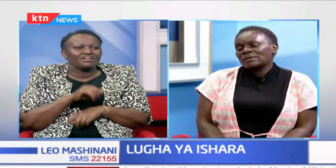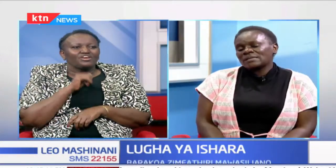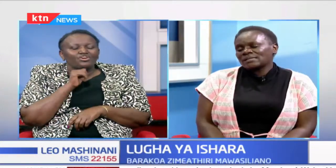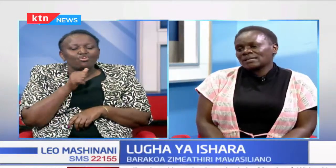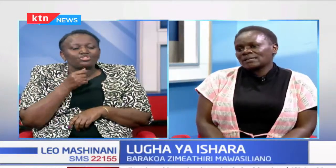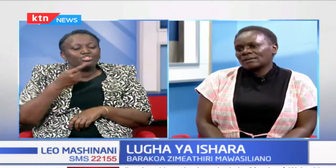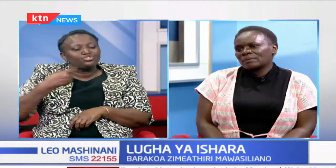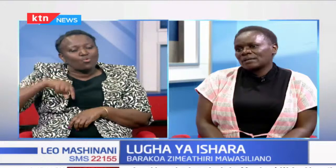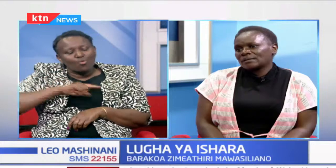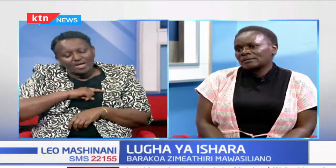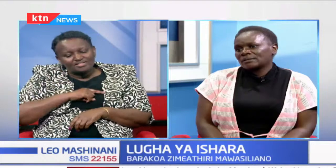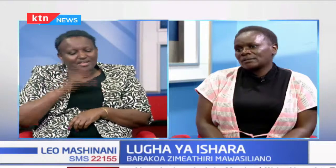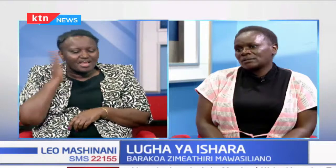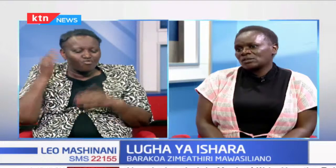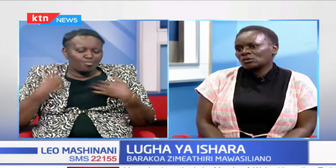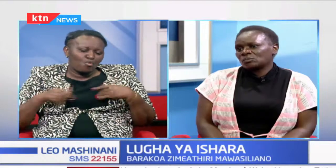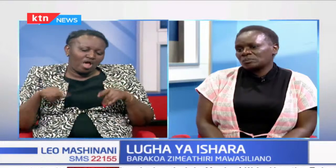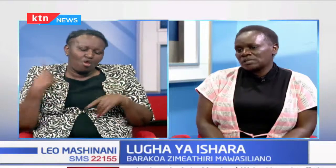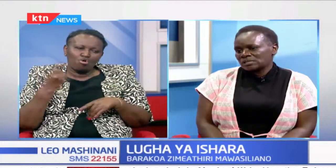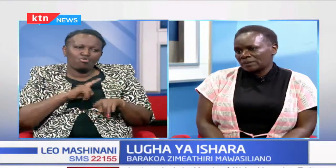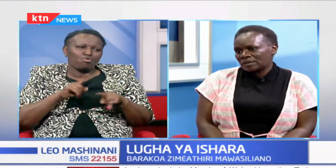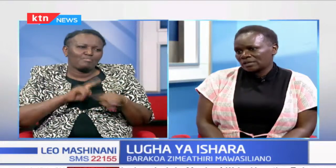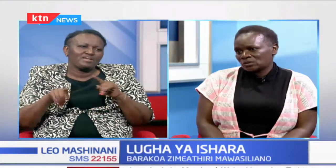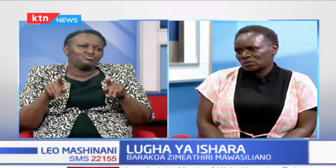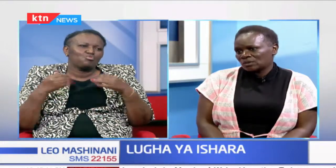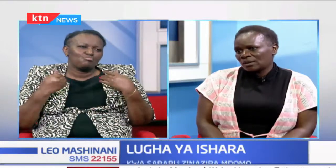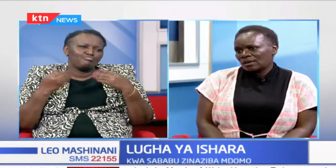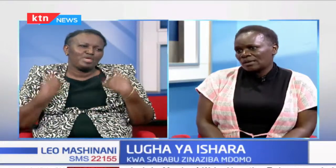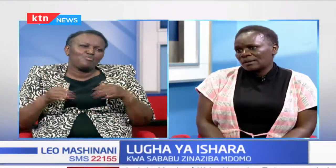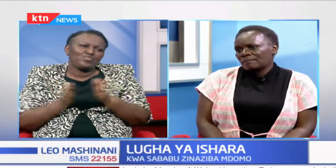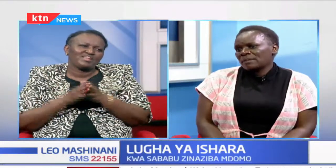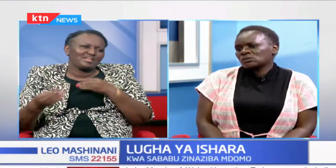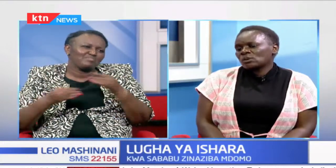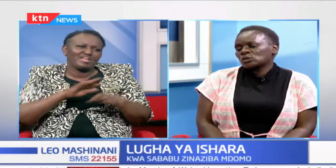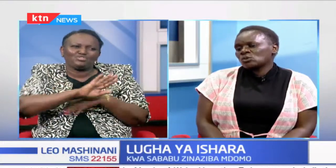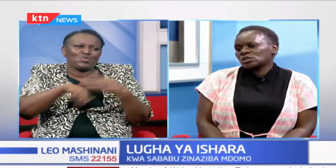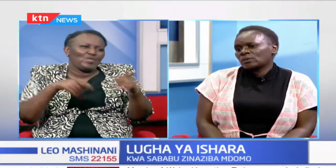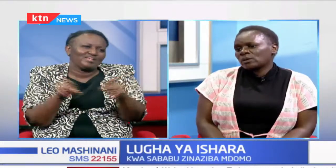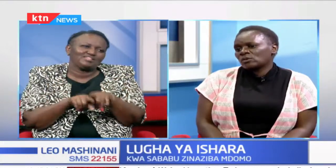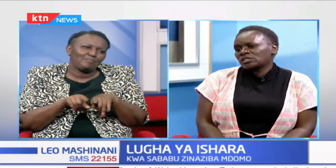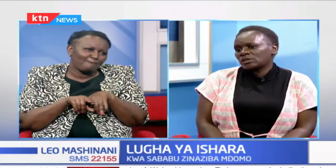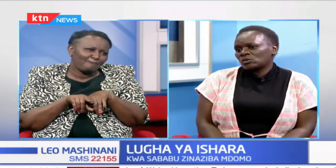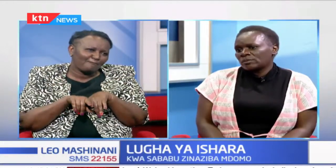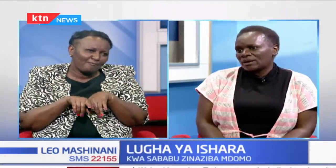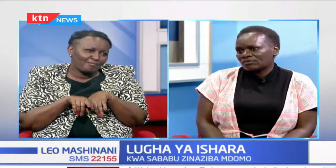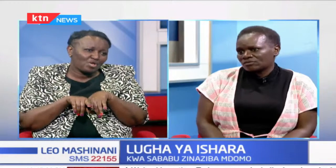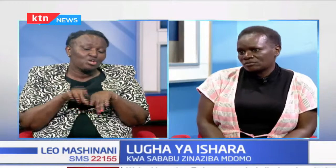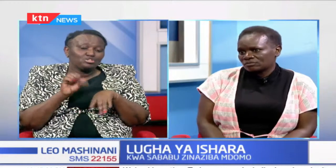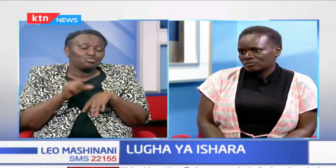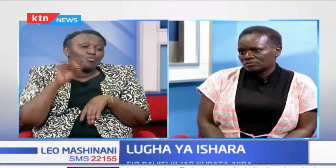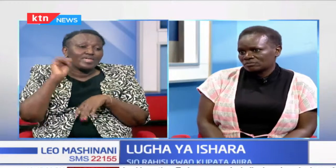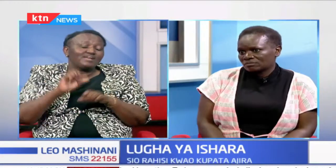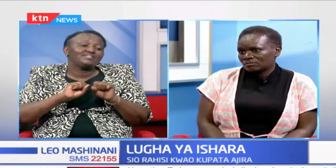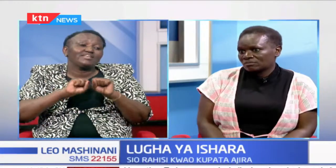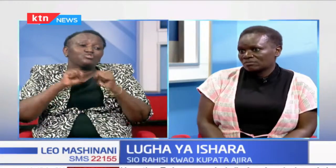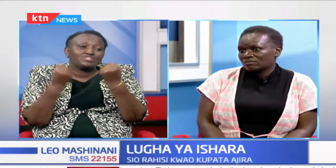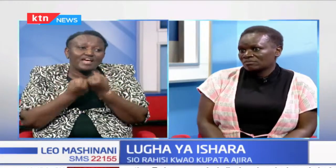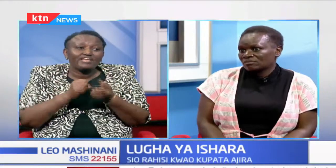Stigma imejaa kila pahali. Sio sisi peke yetu, but watu wote wanaoishi na ulemavu.